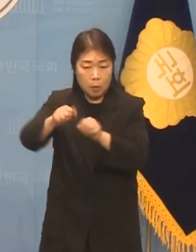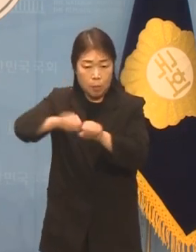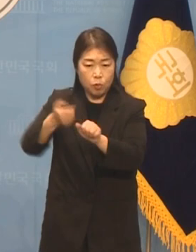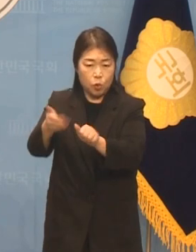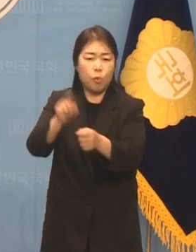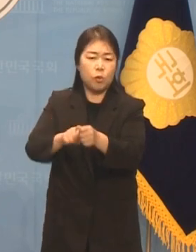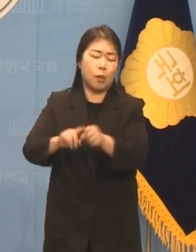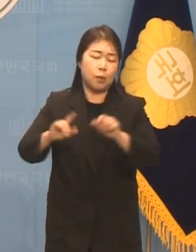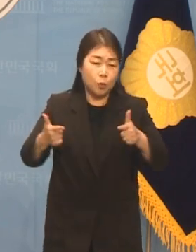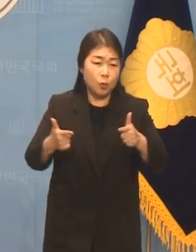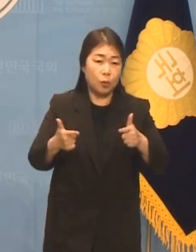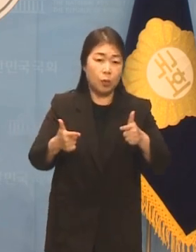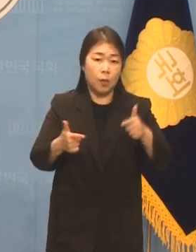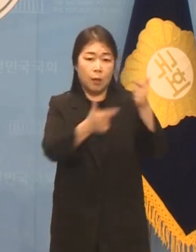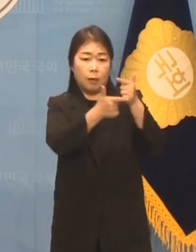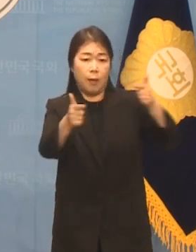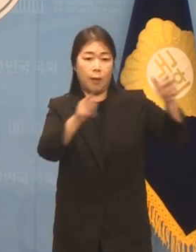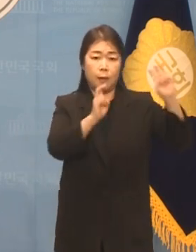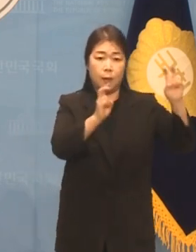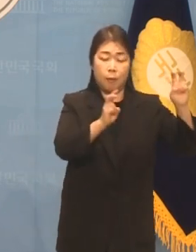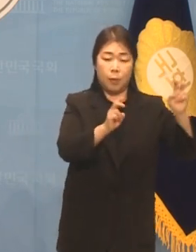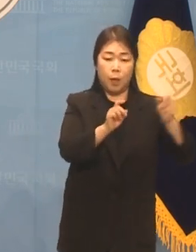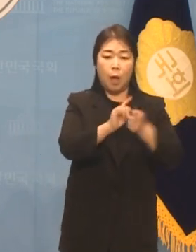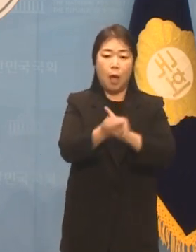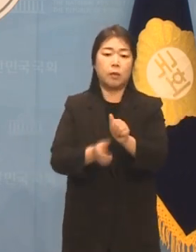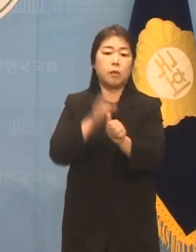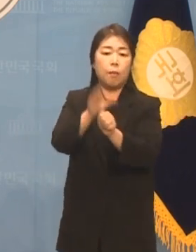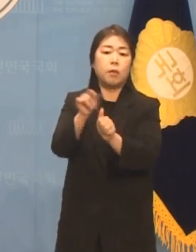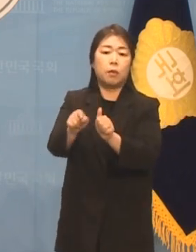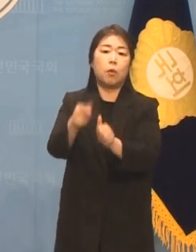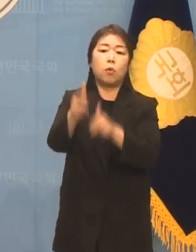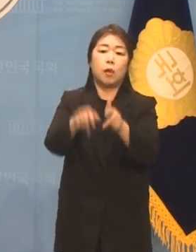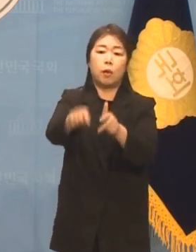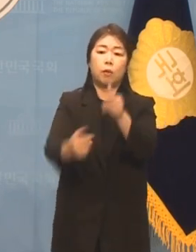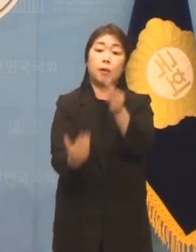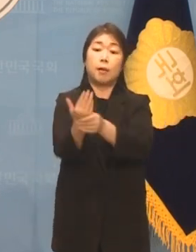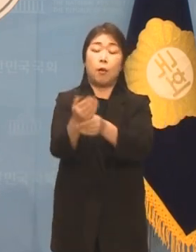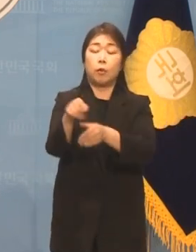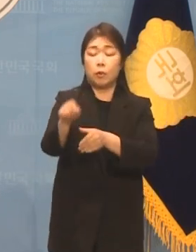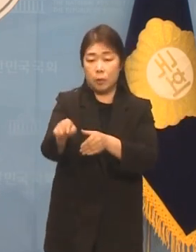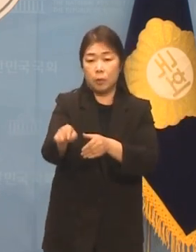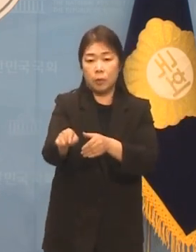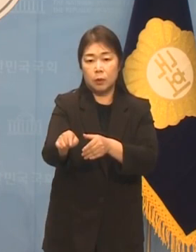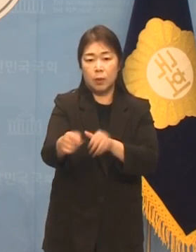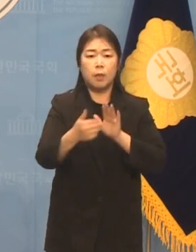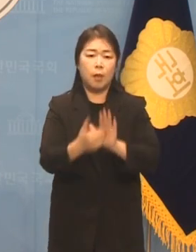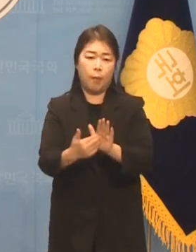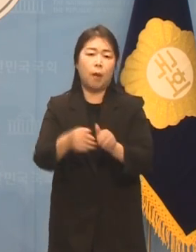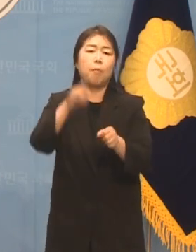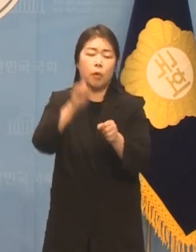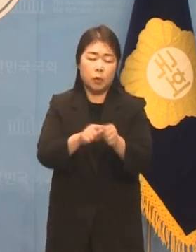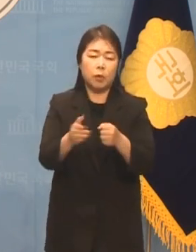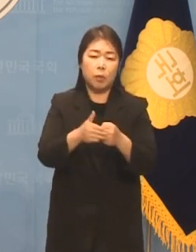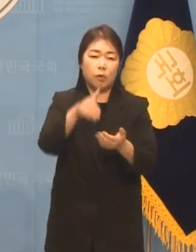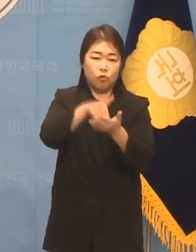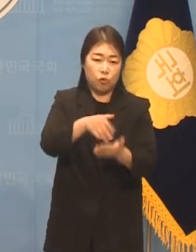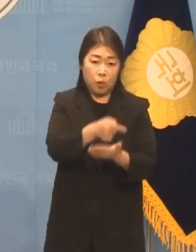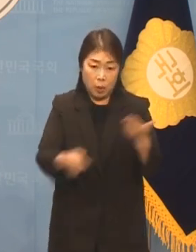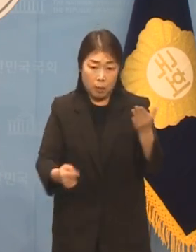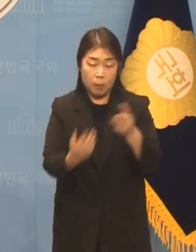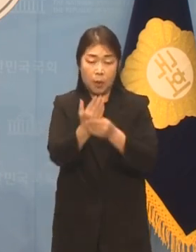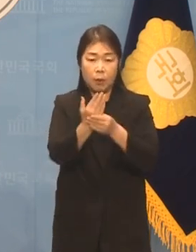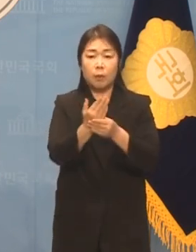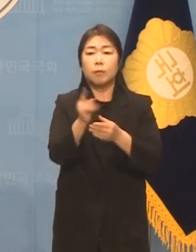중대재해처벌법의 목적은 대기업 사업장의 하청업체에서 벌어지는 산업재해, 즉 위험의